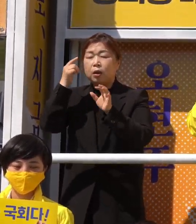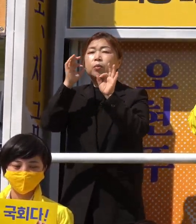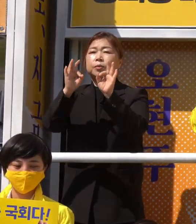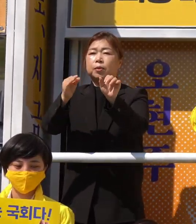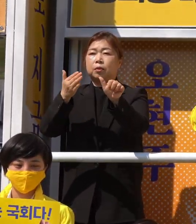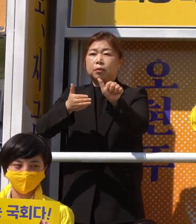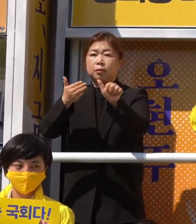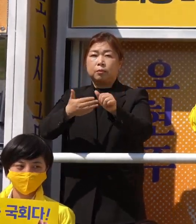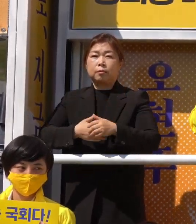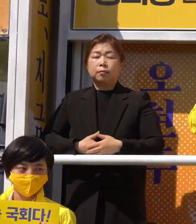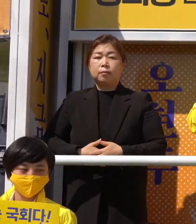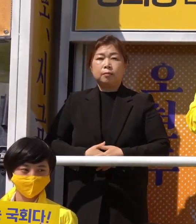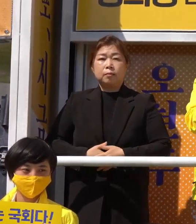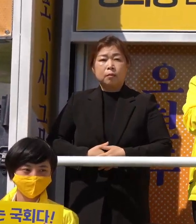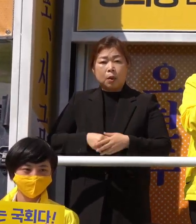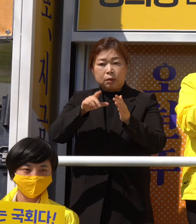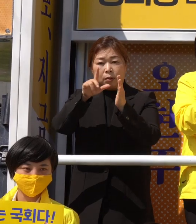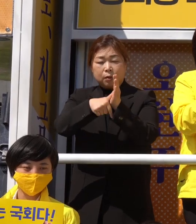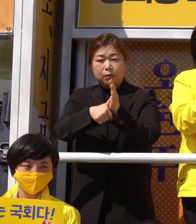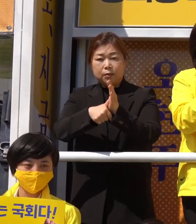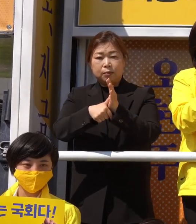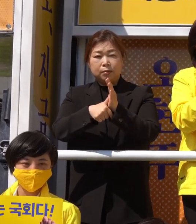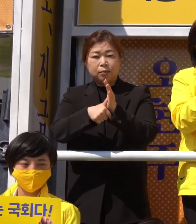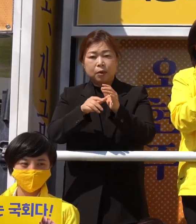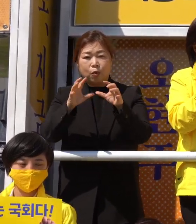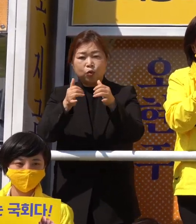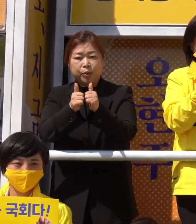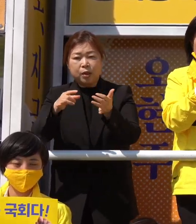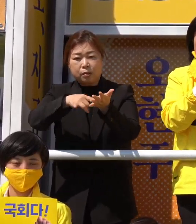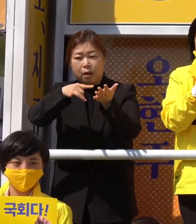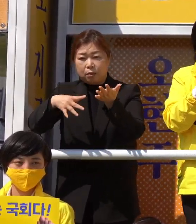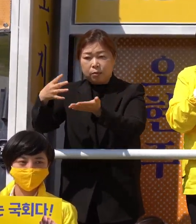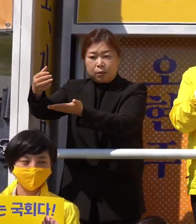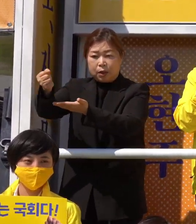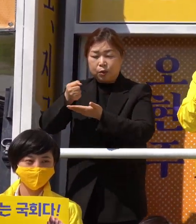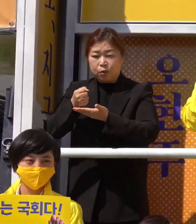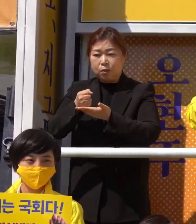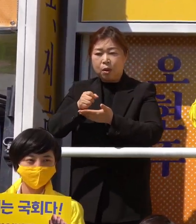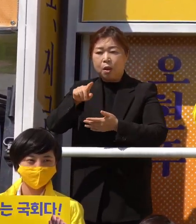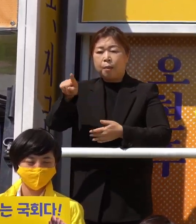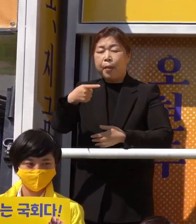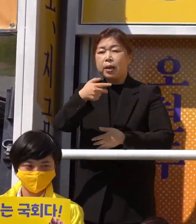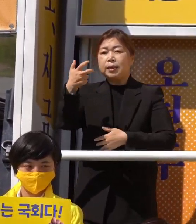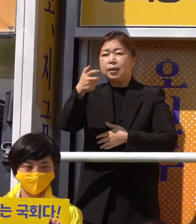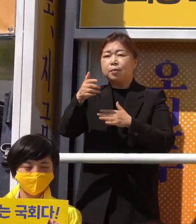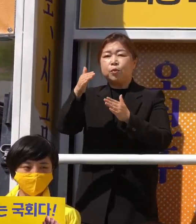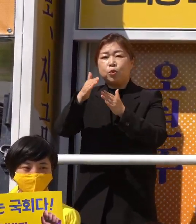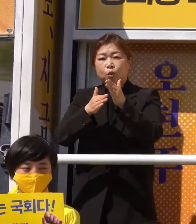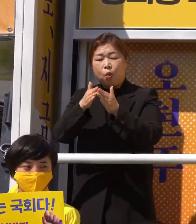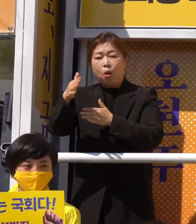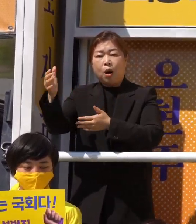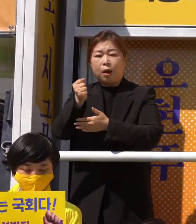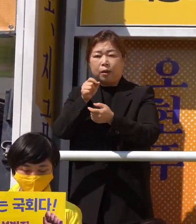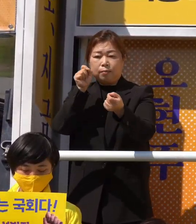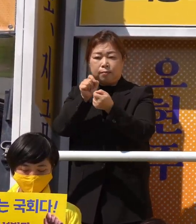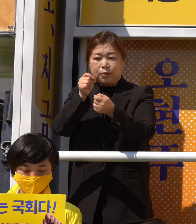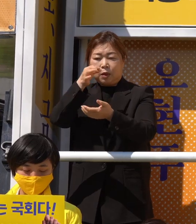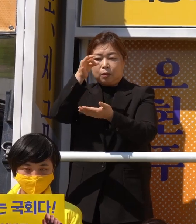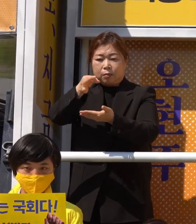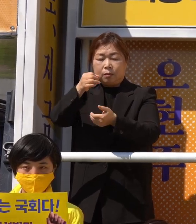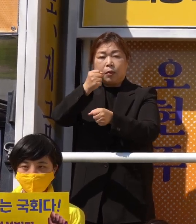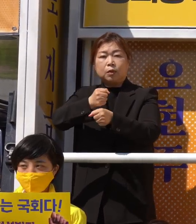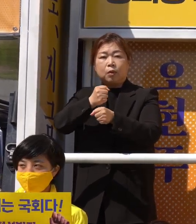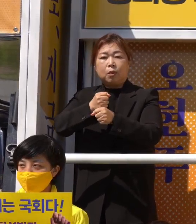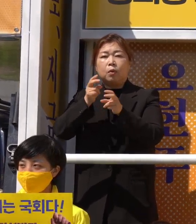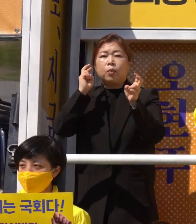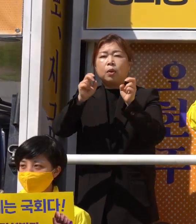해보십시오. 그때 국민의 세금으로 170조 가까이 공적 자금 조성해서